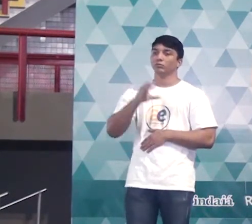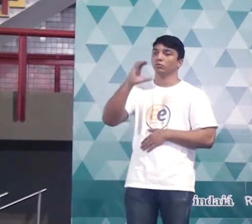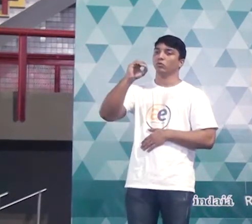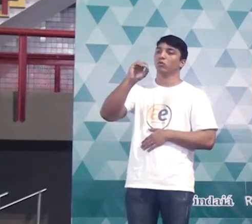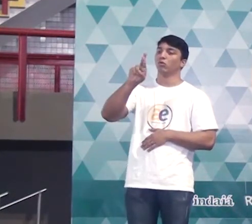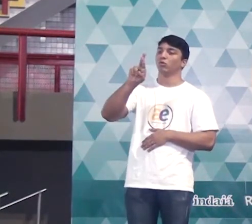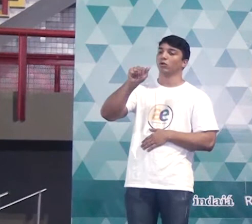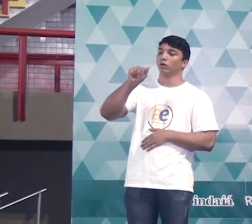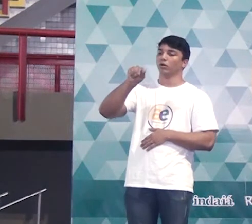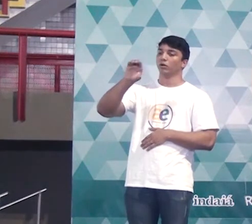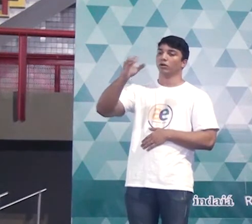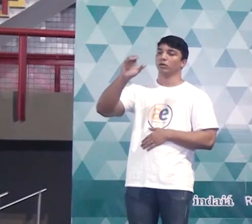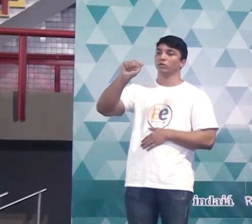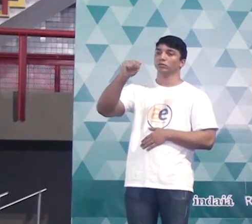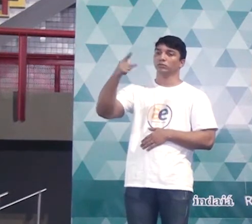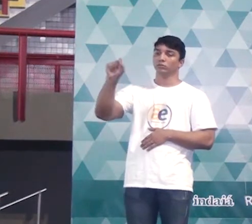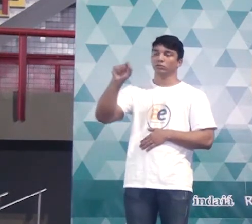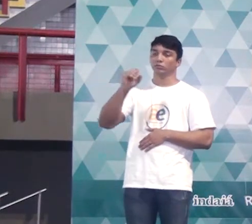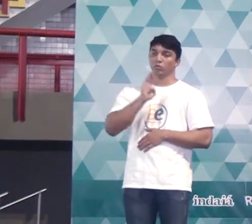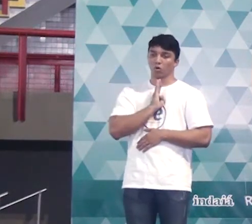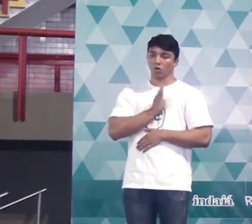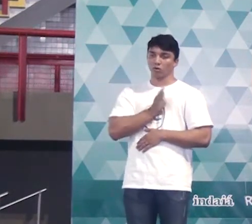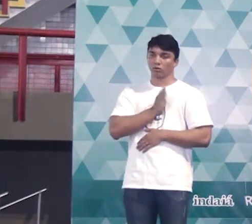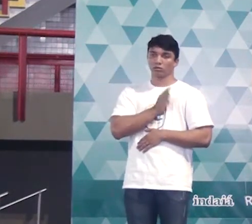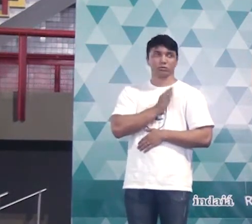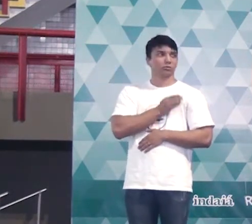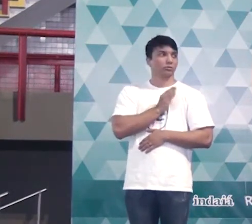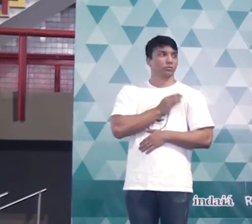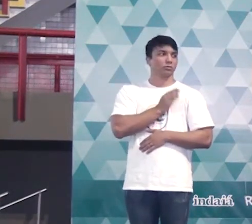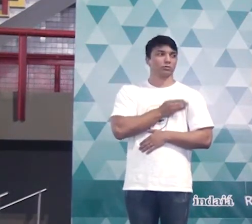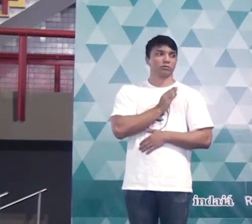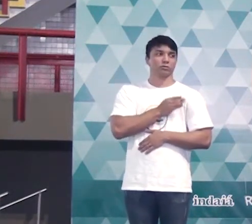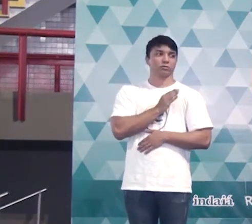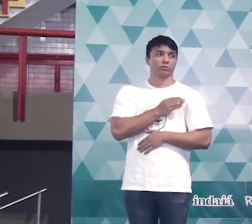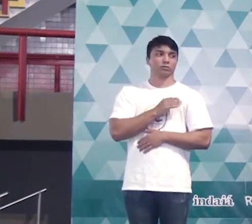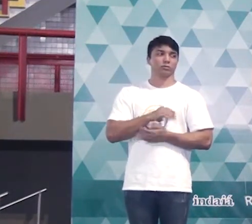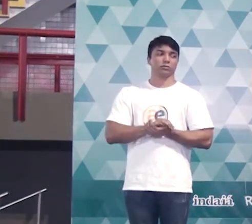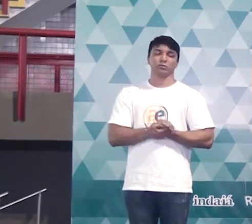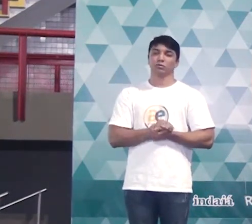coração, sabe como que ela iria pronunciar?